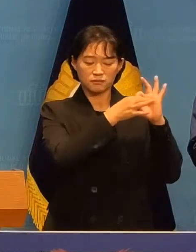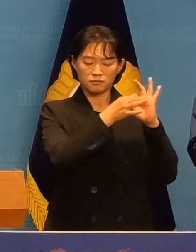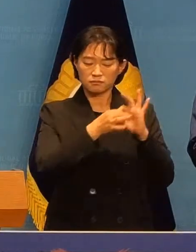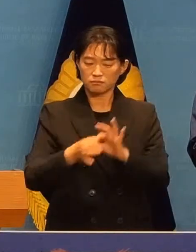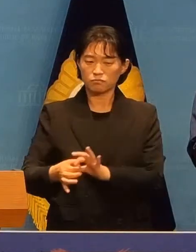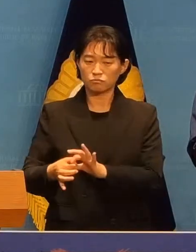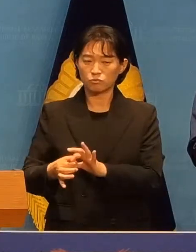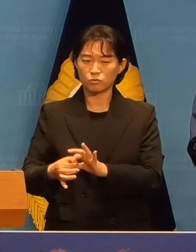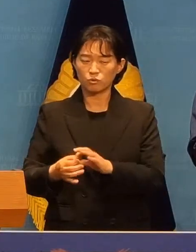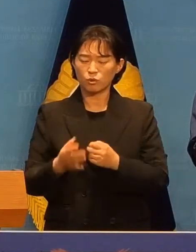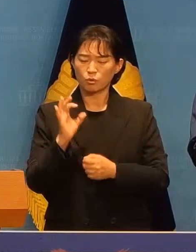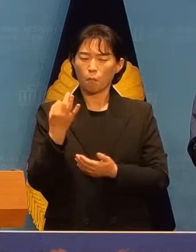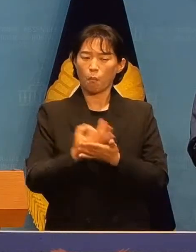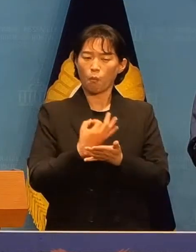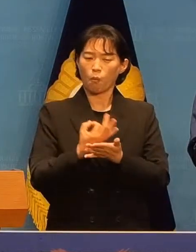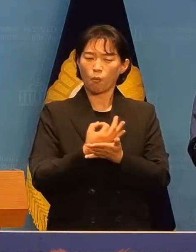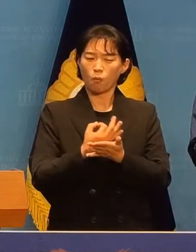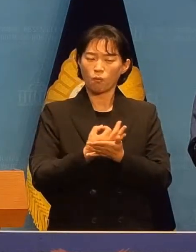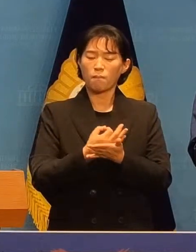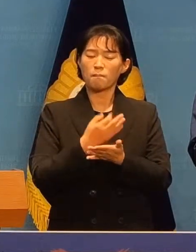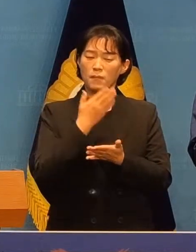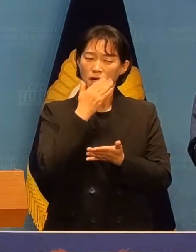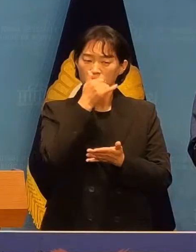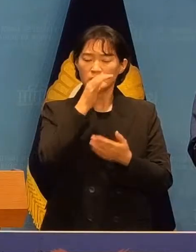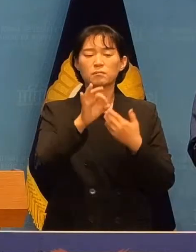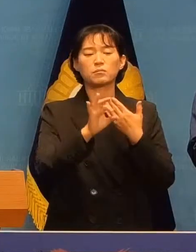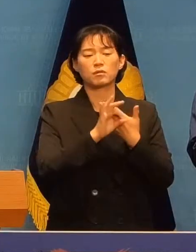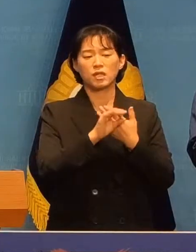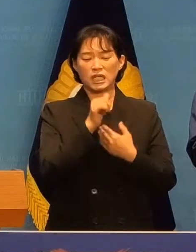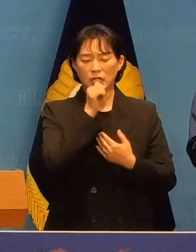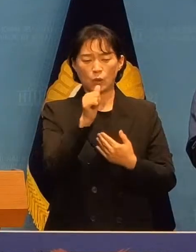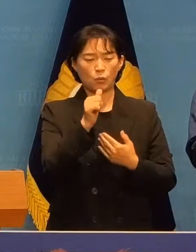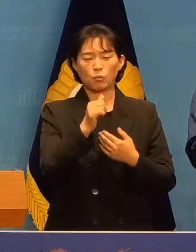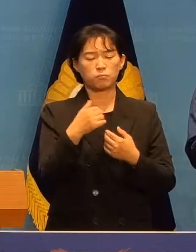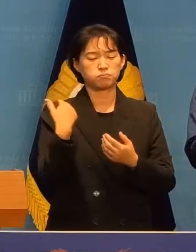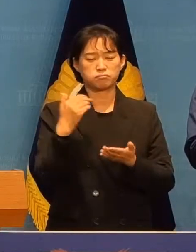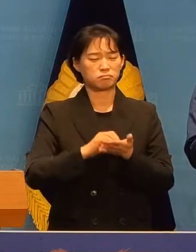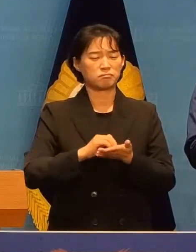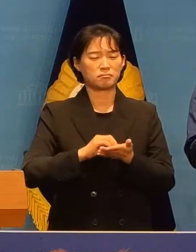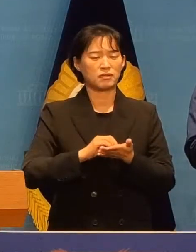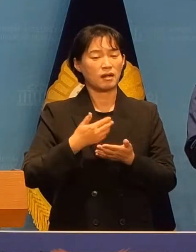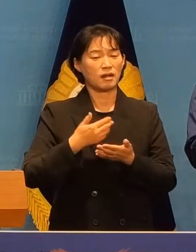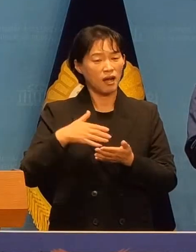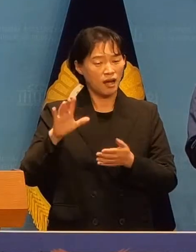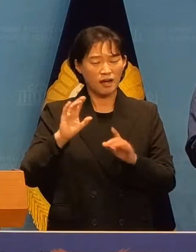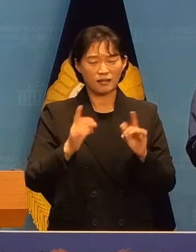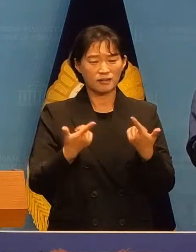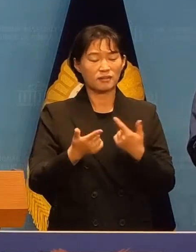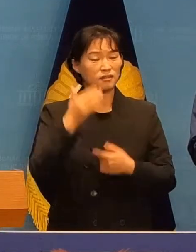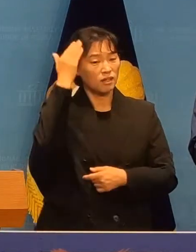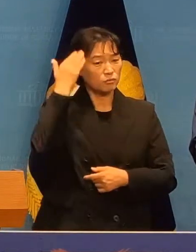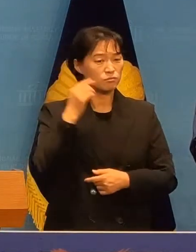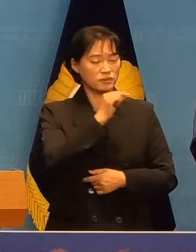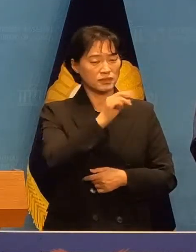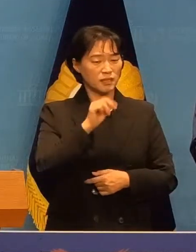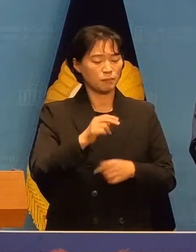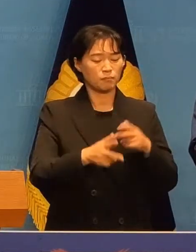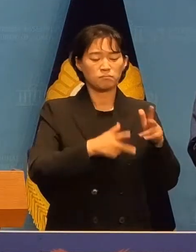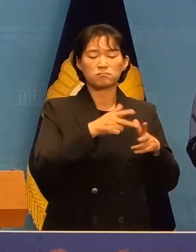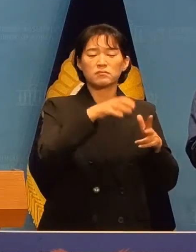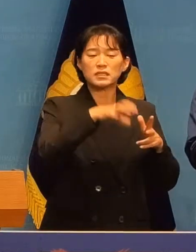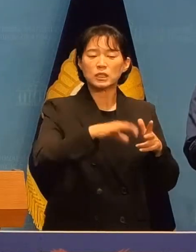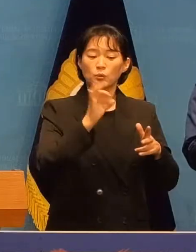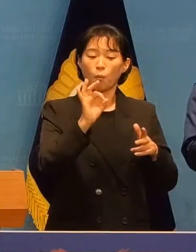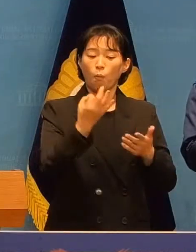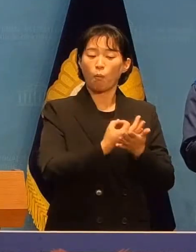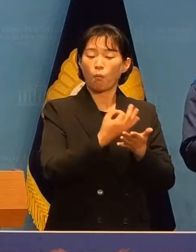지속적으로 수익이 나는 상황이라면 절대 철수할 일이 없다. 한국 GM 공장에서 이익이